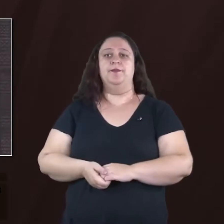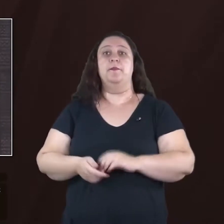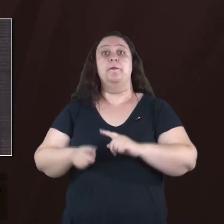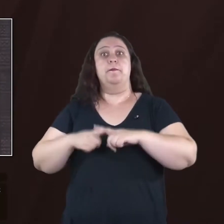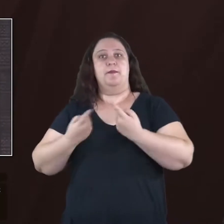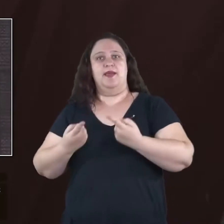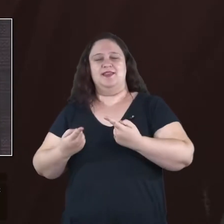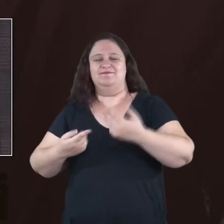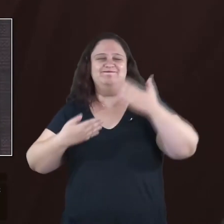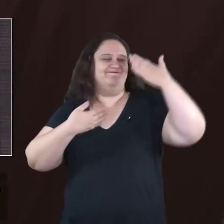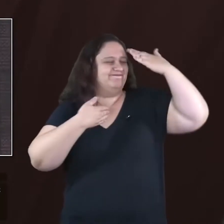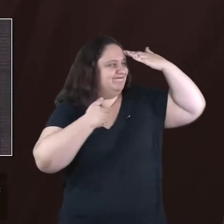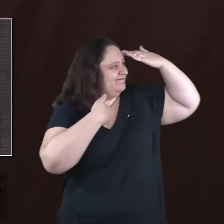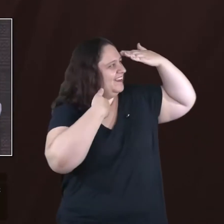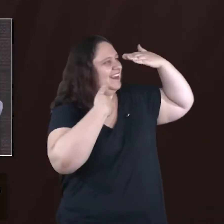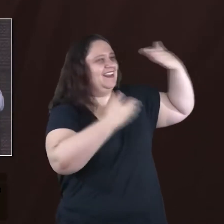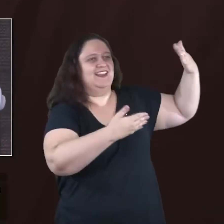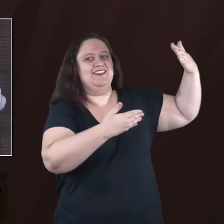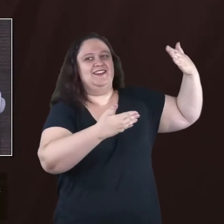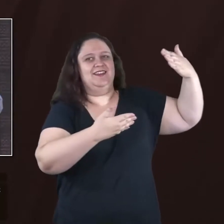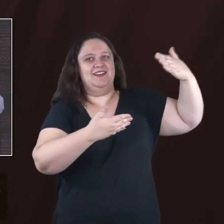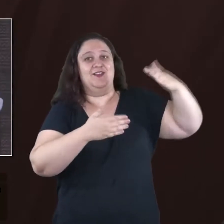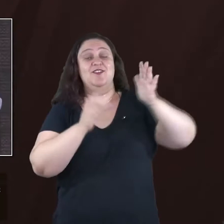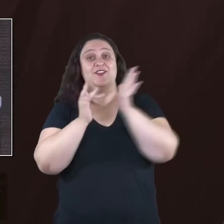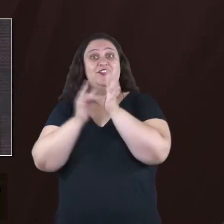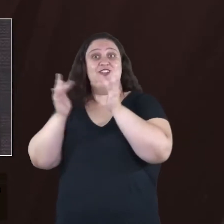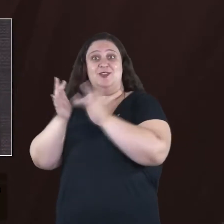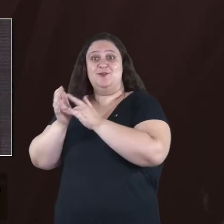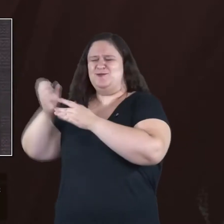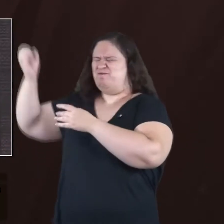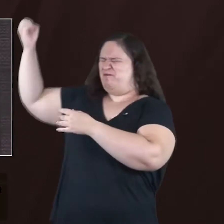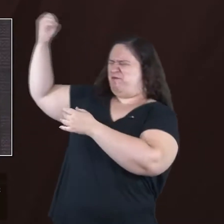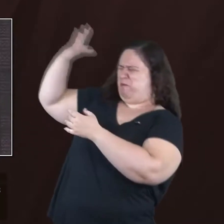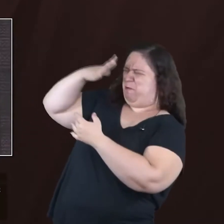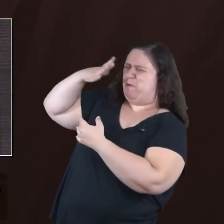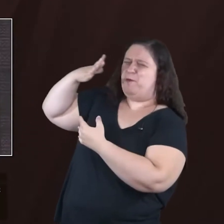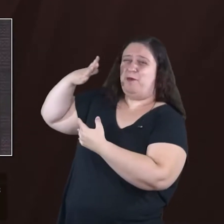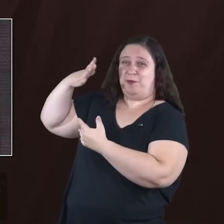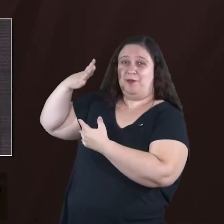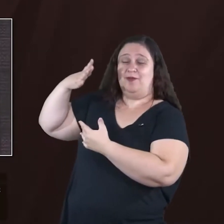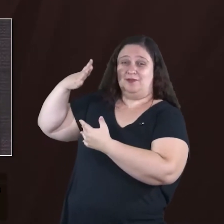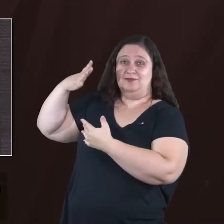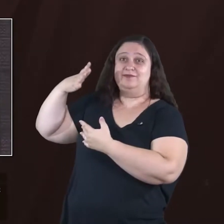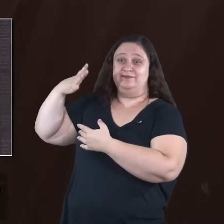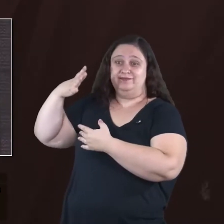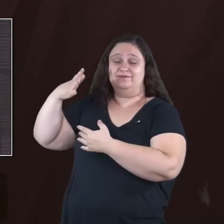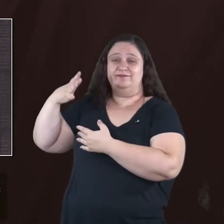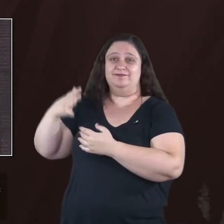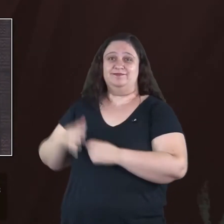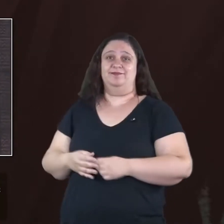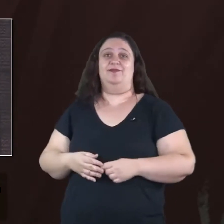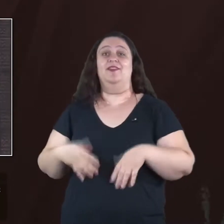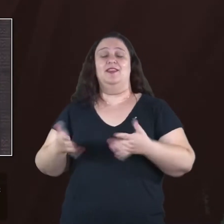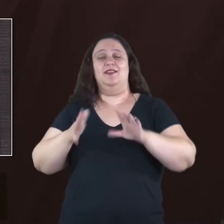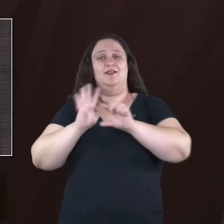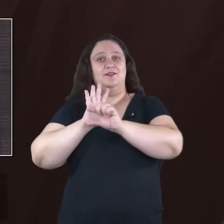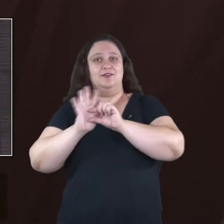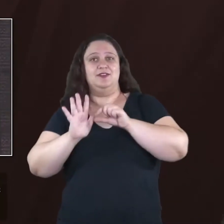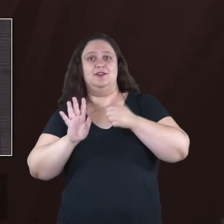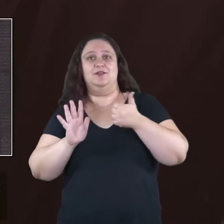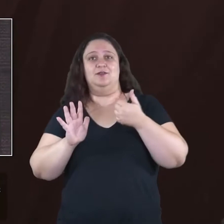Mas graças a Deus, esse Jesus, o Nazareno, apareceu a ele. No versículo